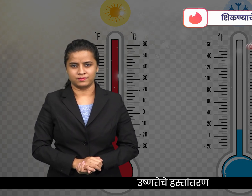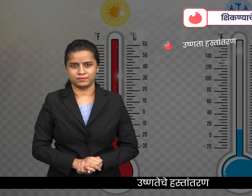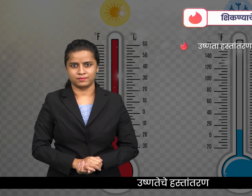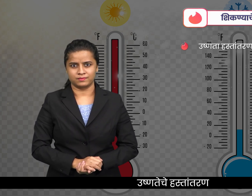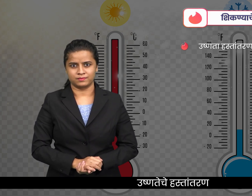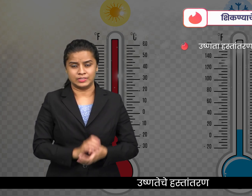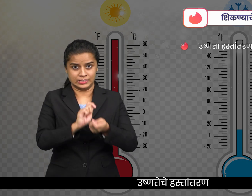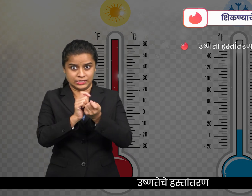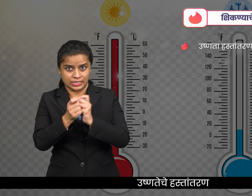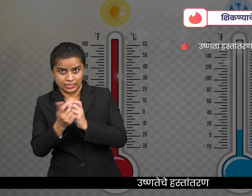उष्णतेचे हस्तांतरण,